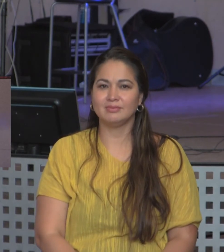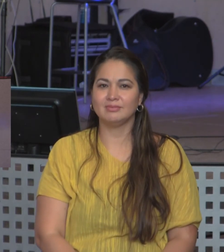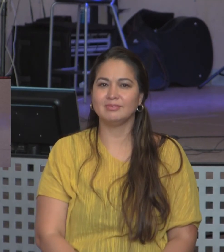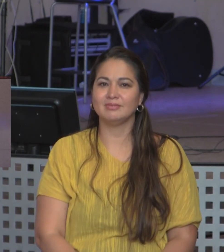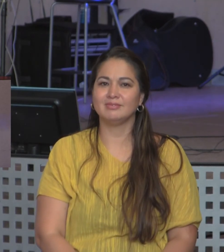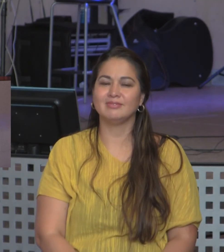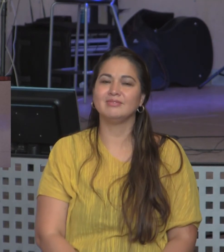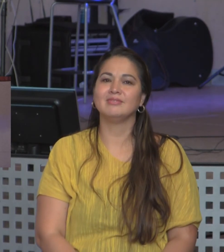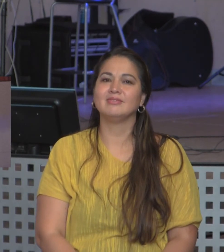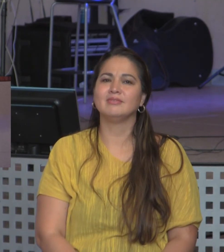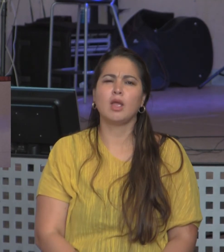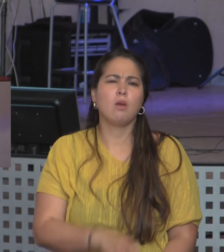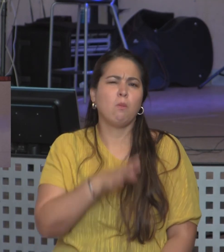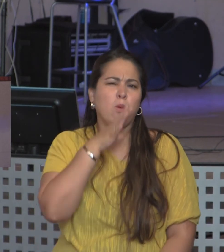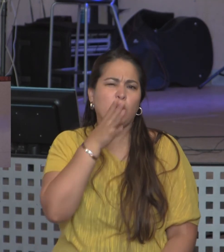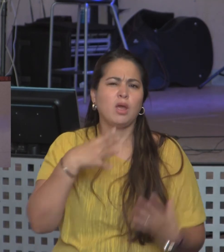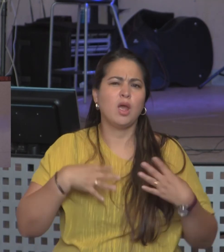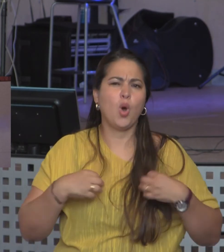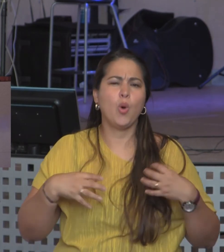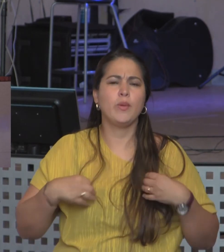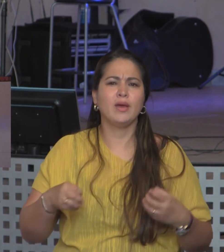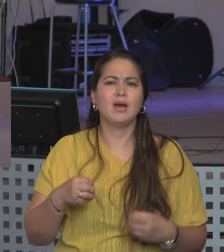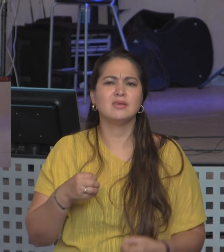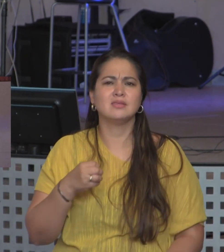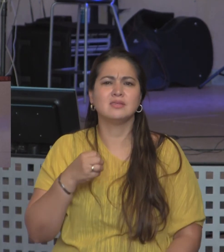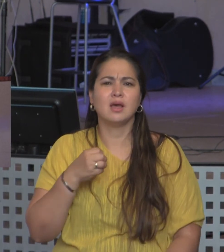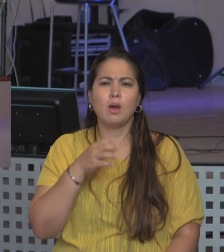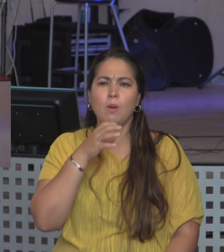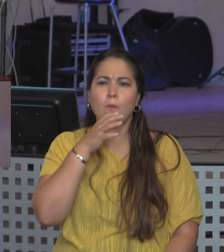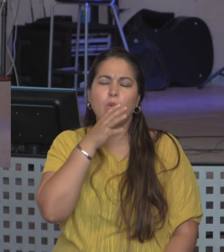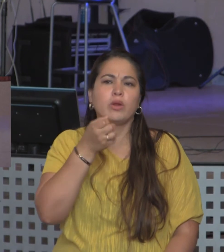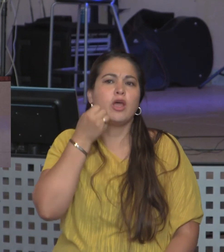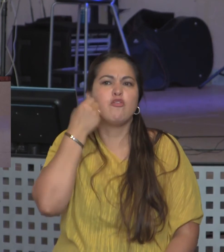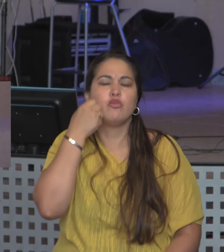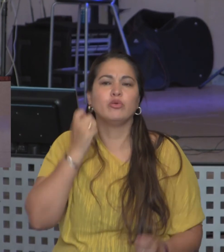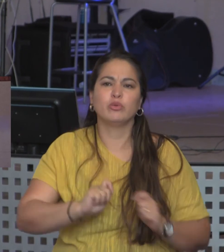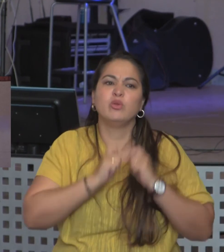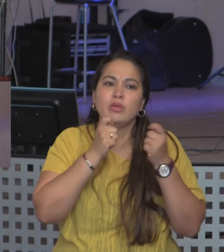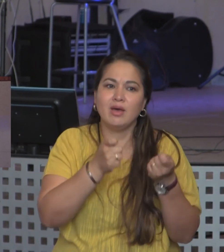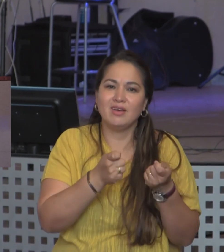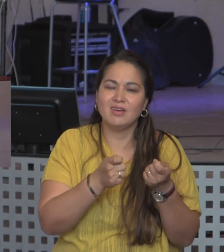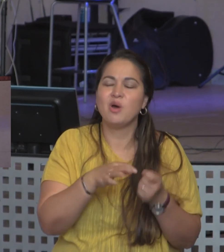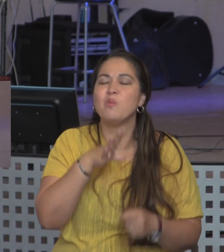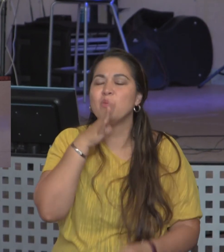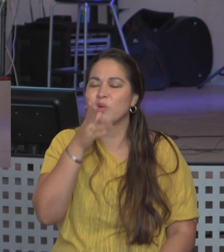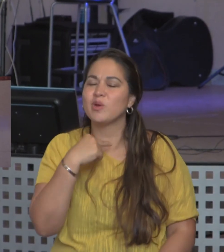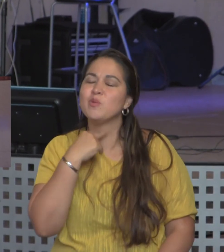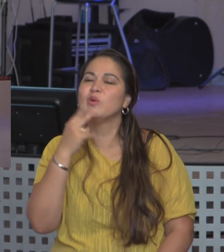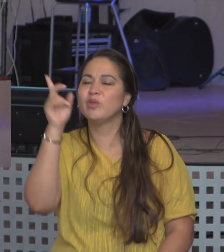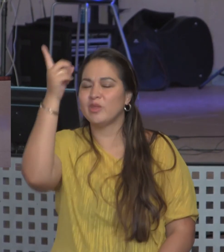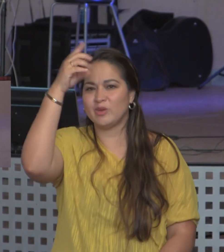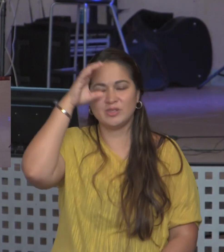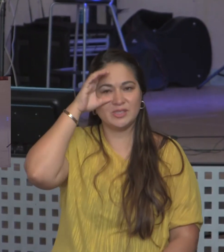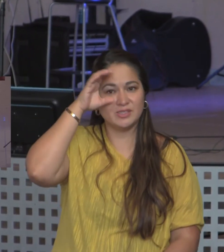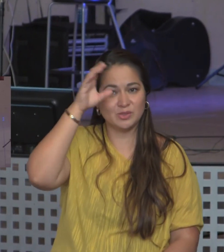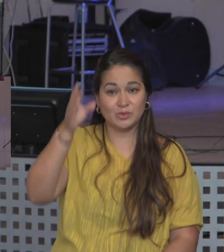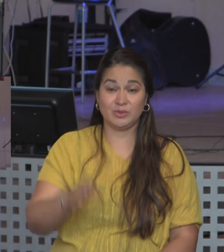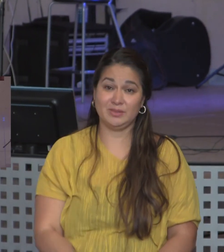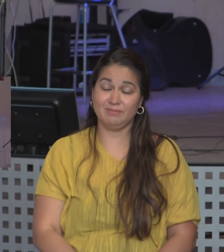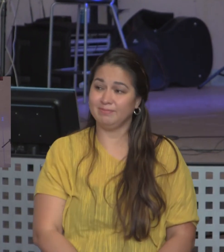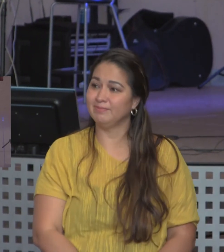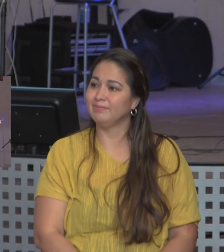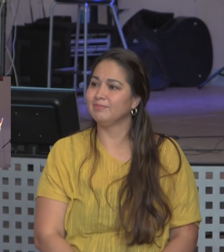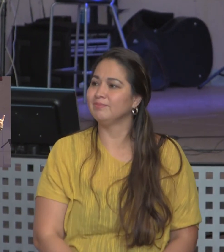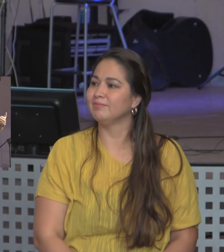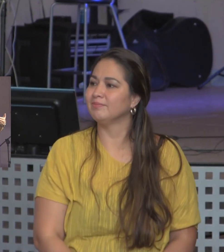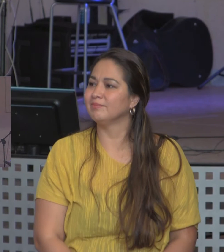las ovejas del Señor, evidentemente. Porque oyen a Dios. Parábola del sembrador. Como digo, no podemos verlo,